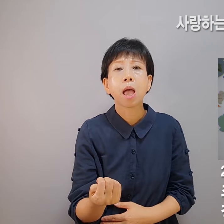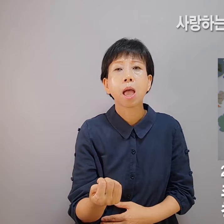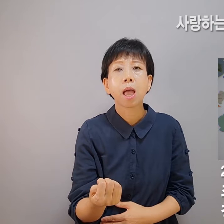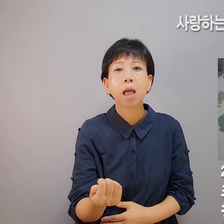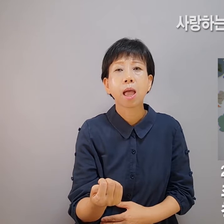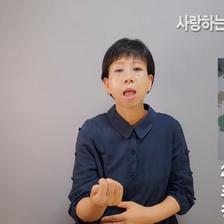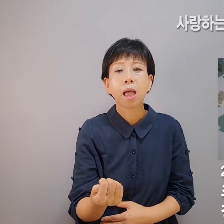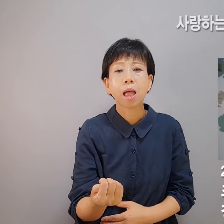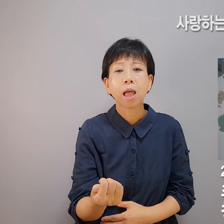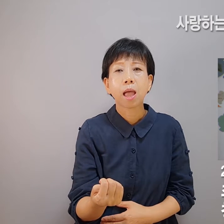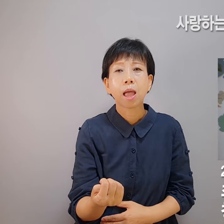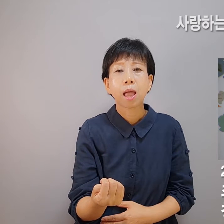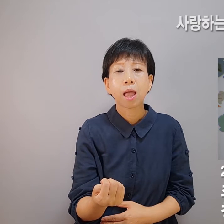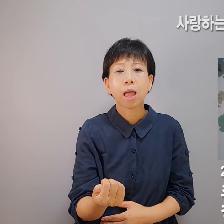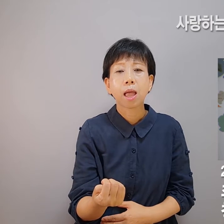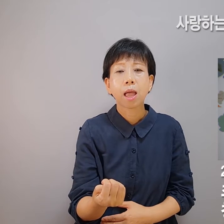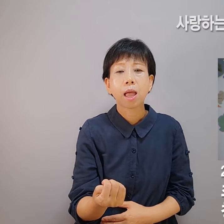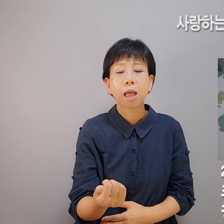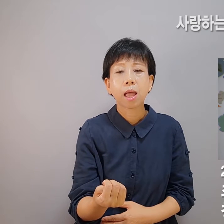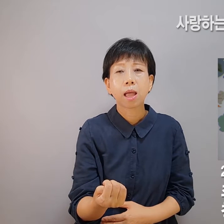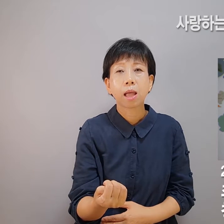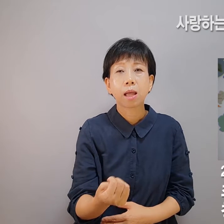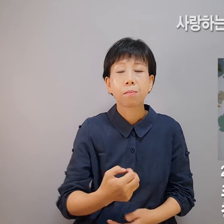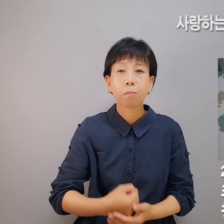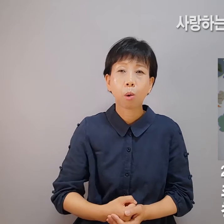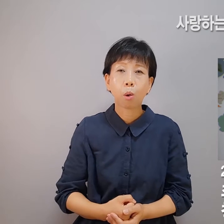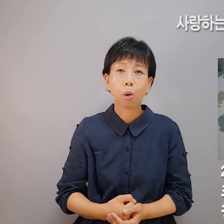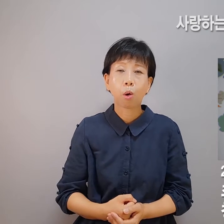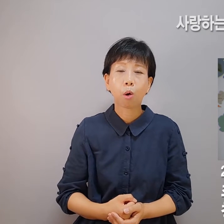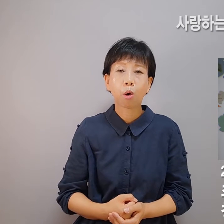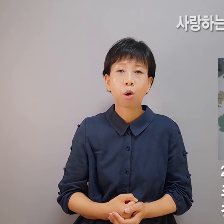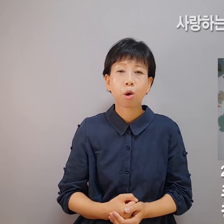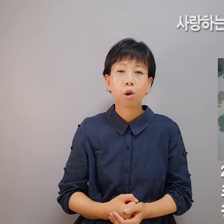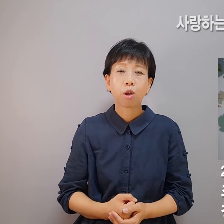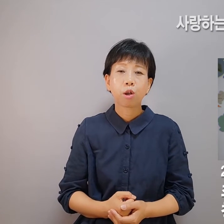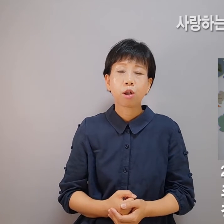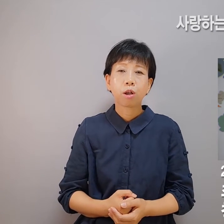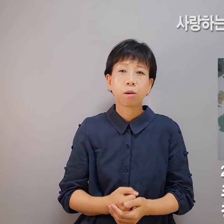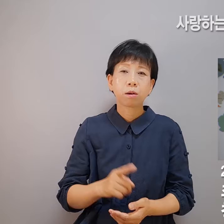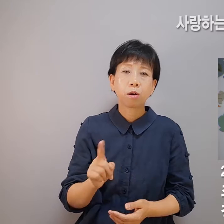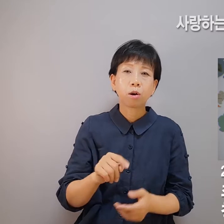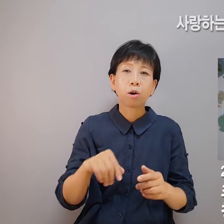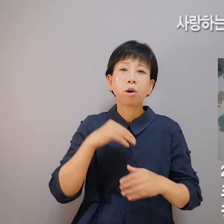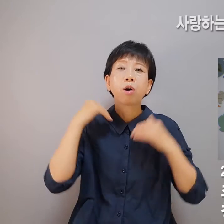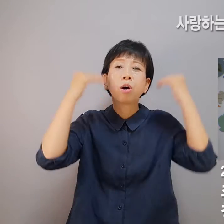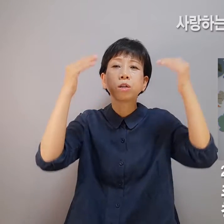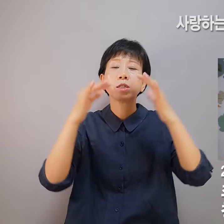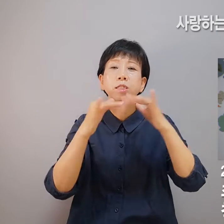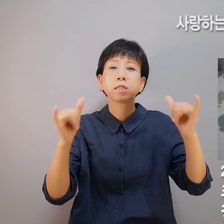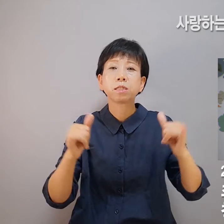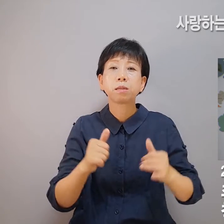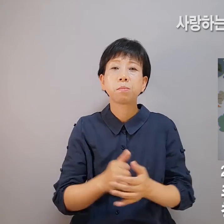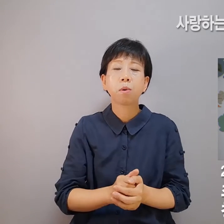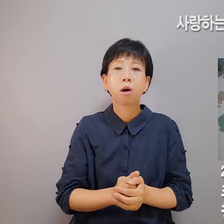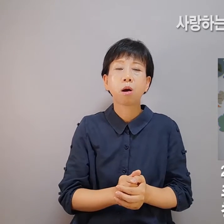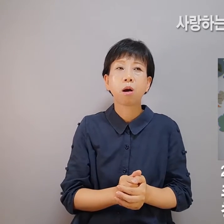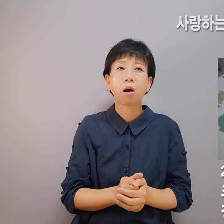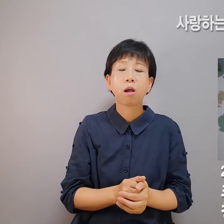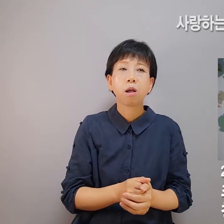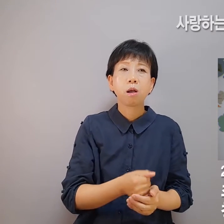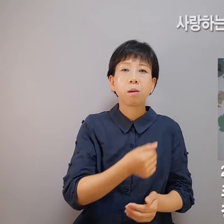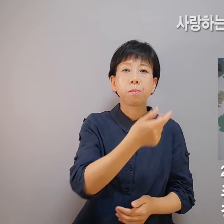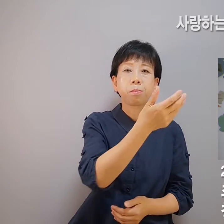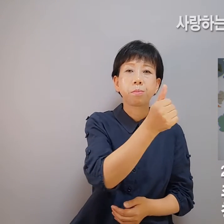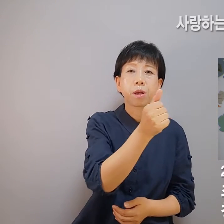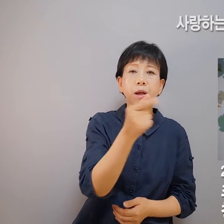몇 년이냐, 몇 학년 몇 반이냐, 뭐 우리 어른들 그렇게 이야기하신다며요. 저 위쪽 지방에